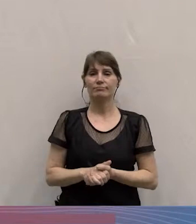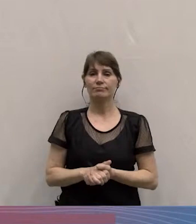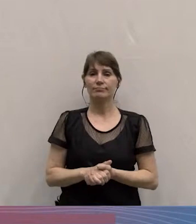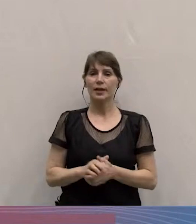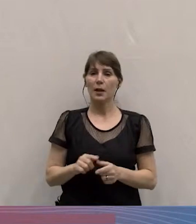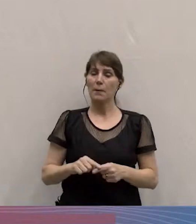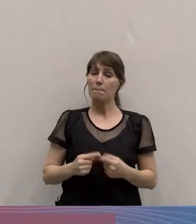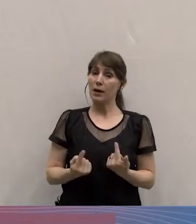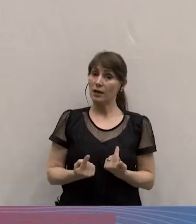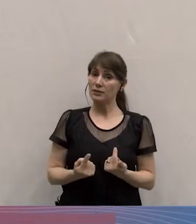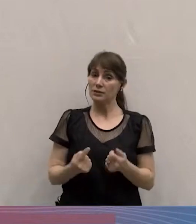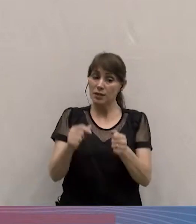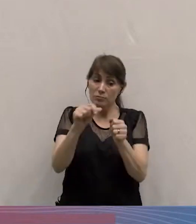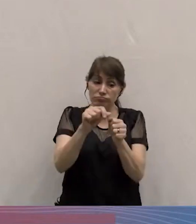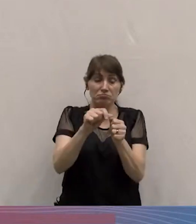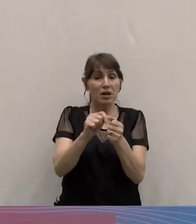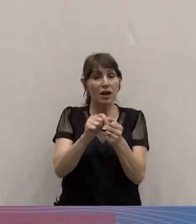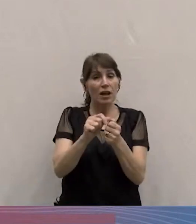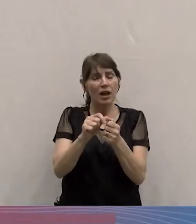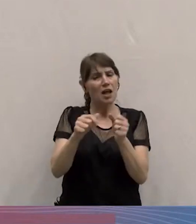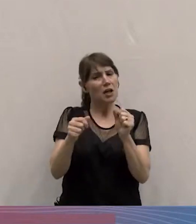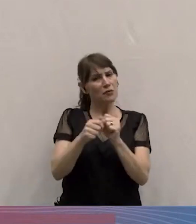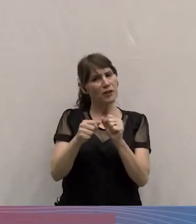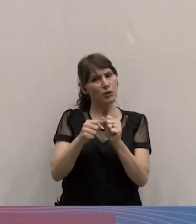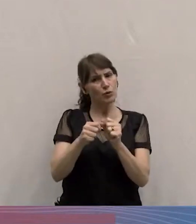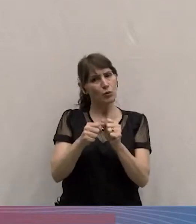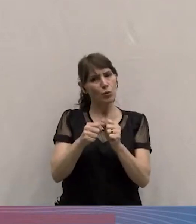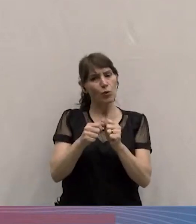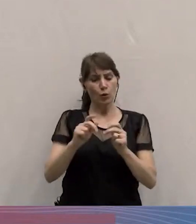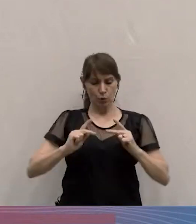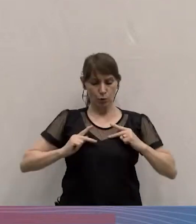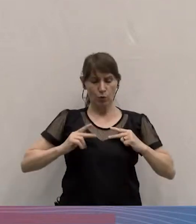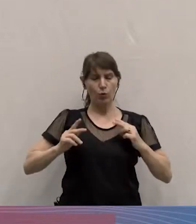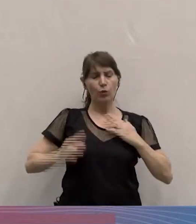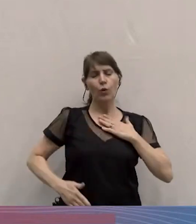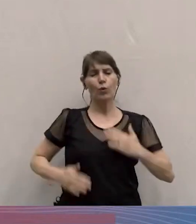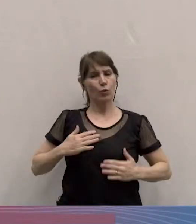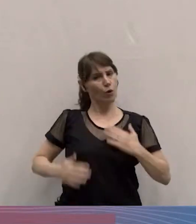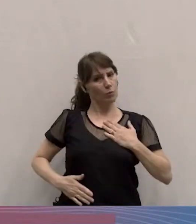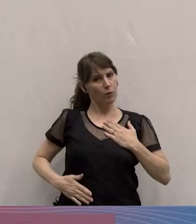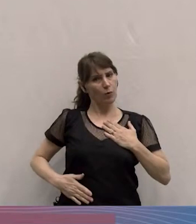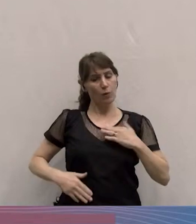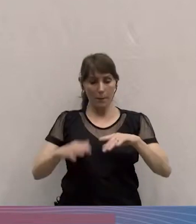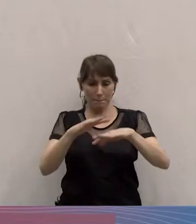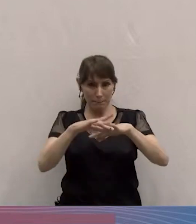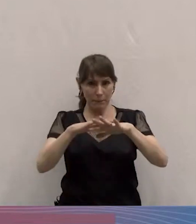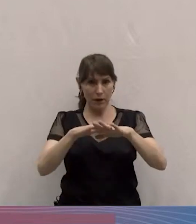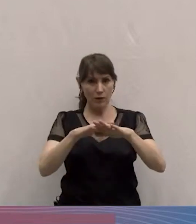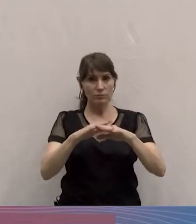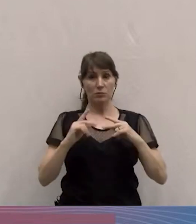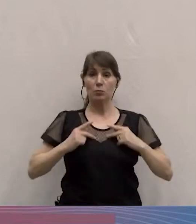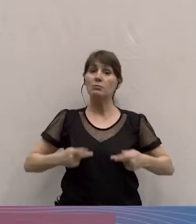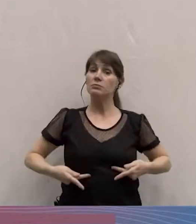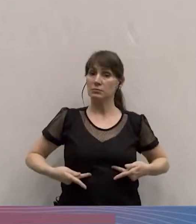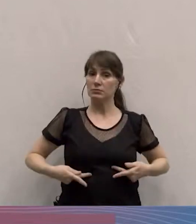Mas é uma circuncisão feita na carne por mãos humanas.